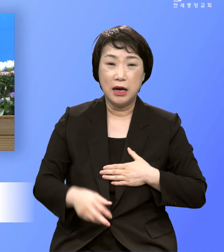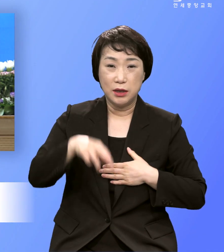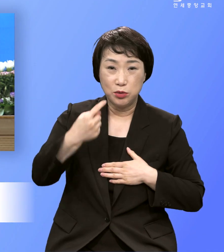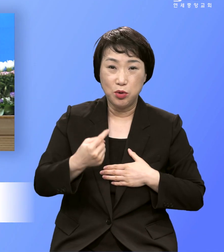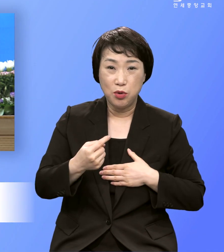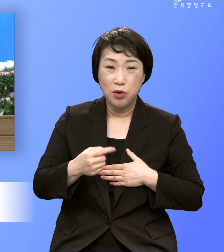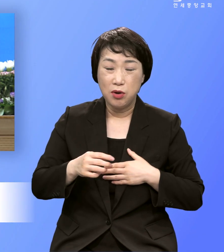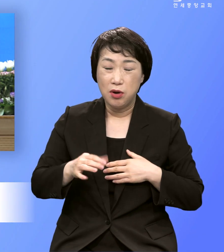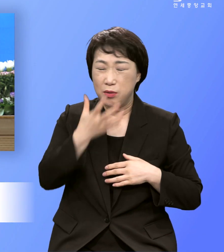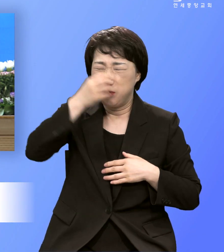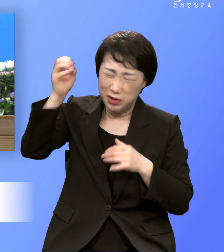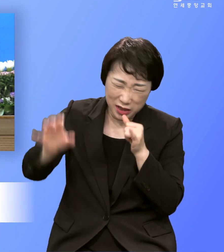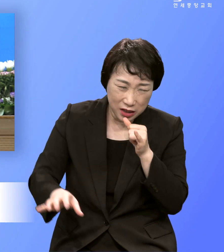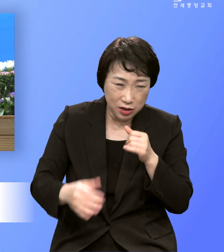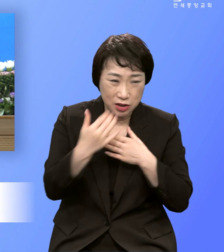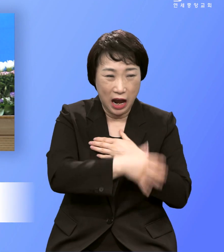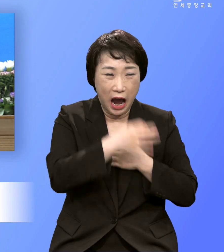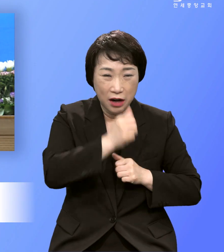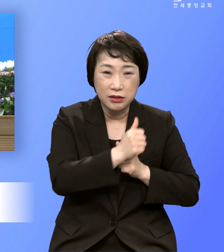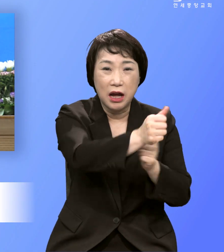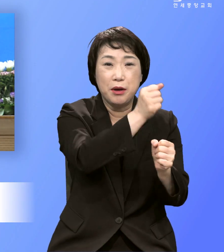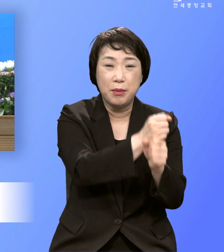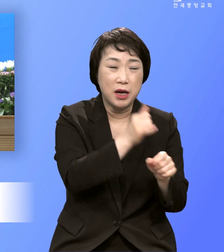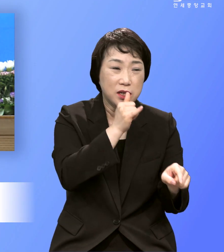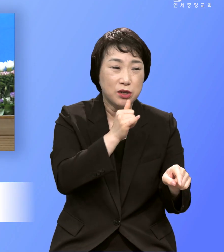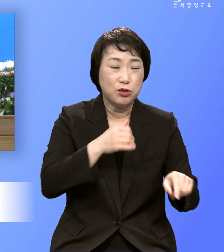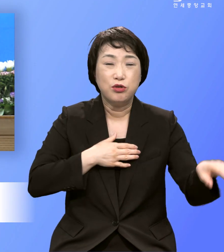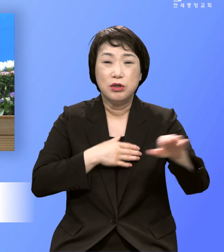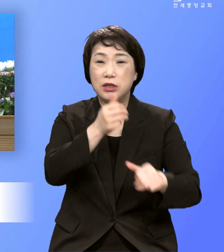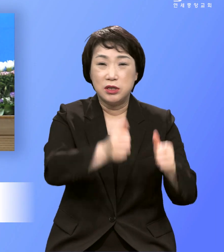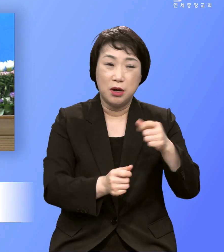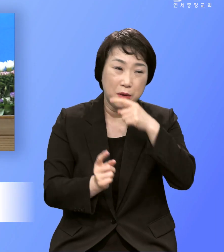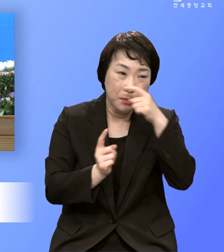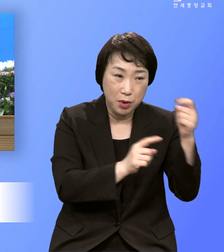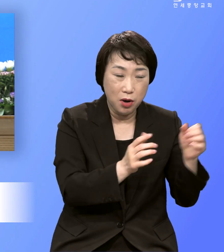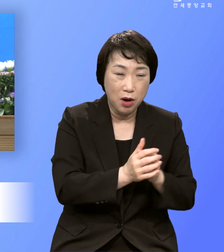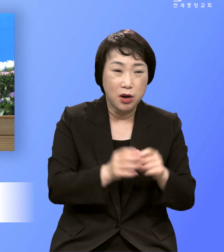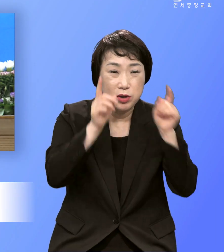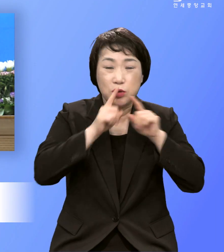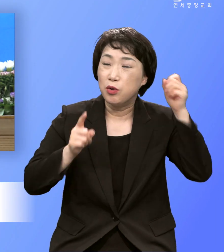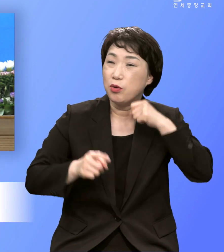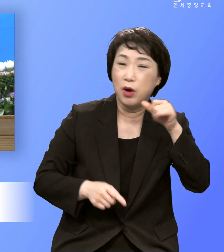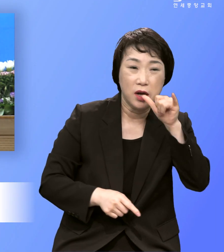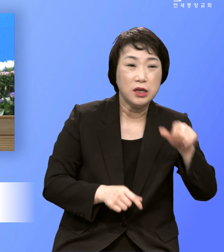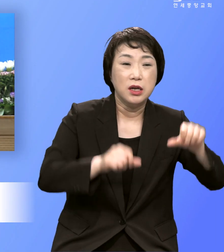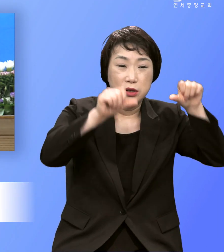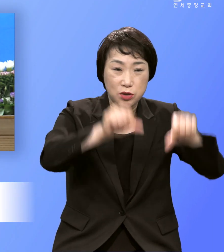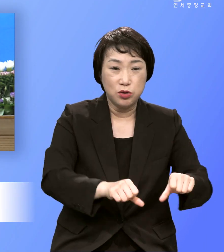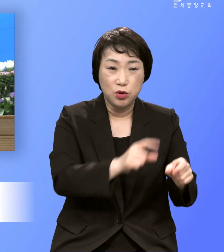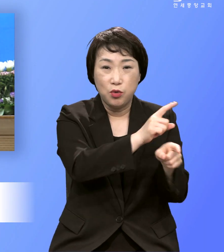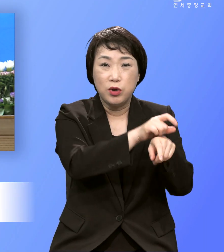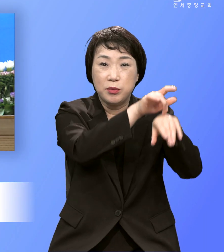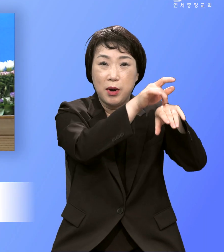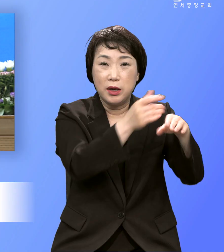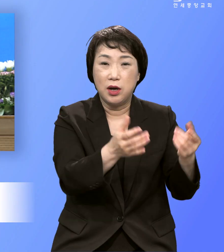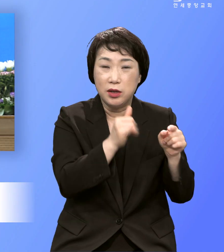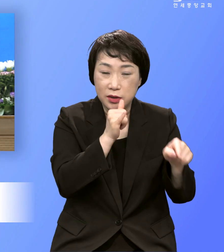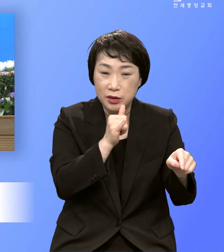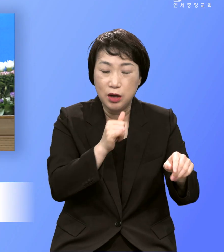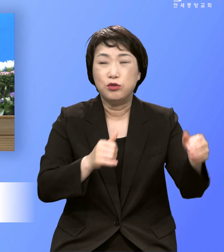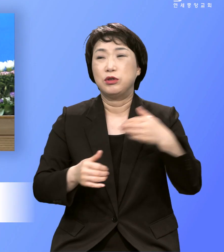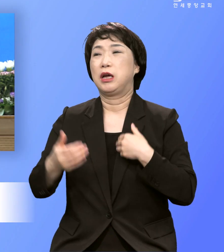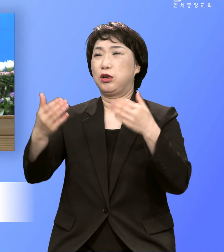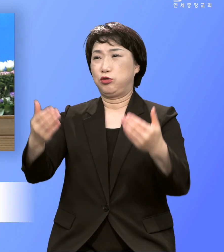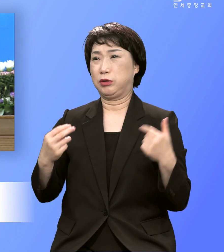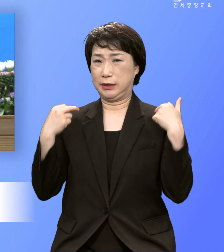알면서도 애써 무시하며 육신의 정을 따르게 만드는 우리를 시험하고 미혹하고 지옥으로 끌고 가는 저주받은 사단 마귀 괴계야